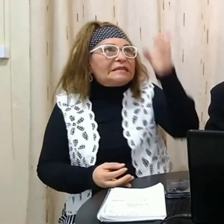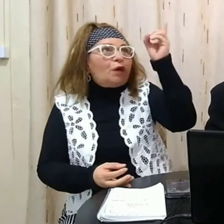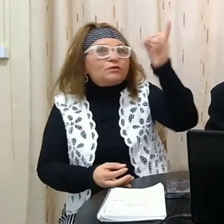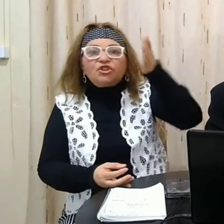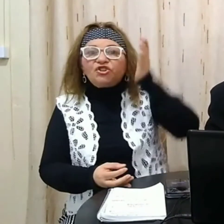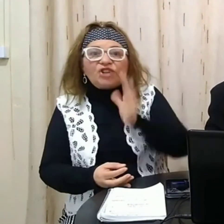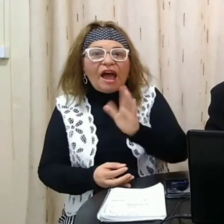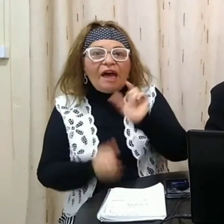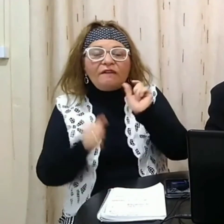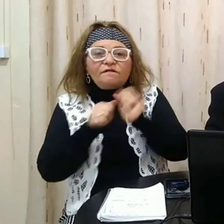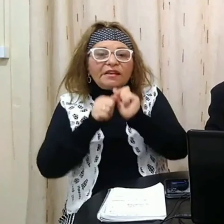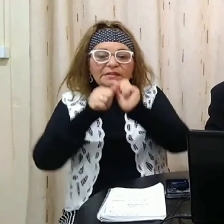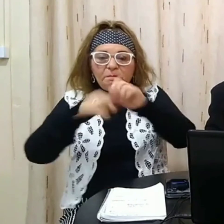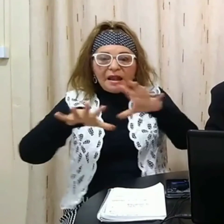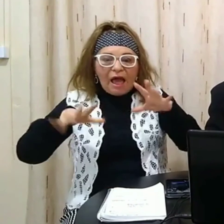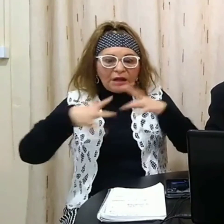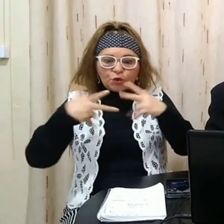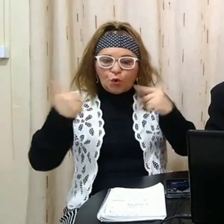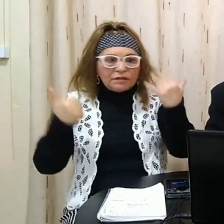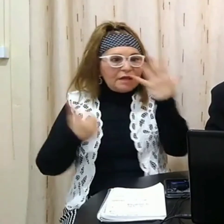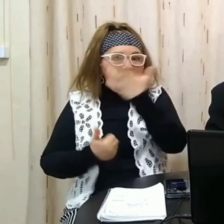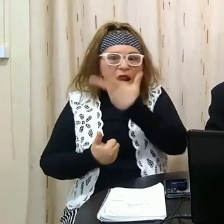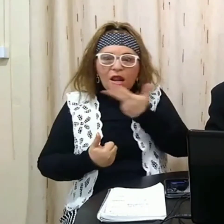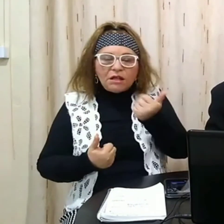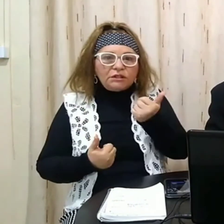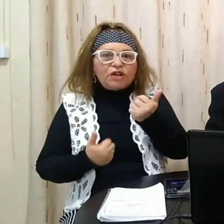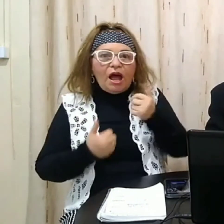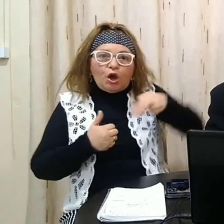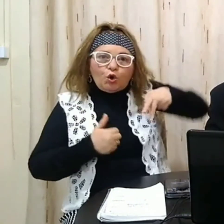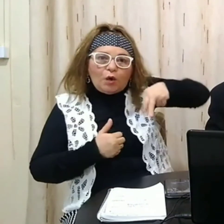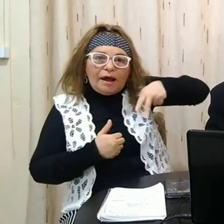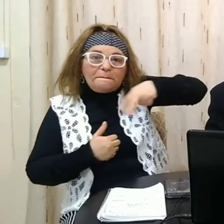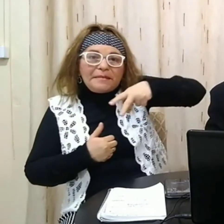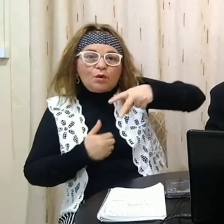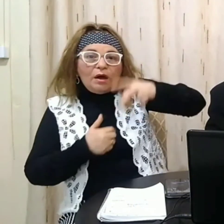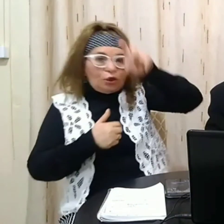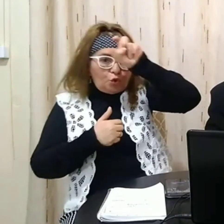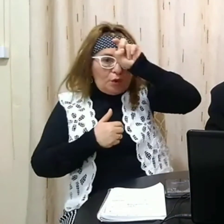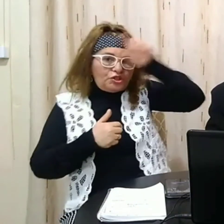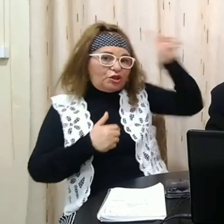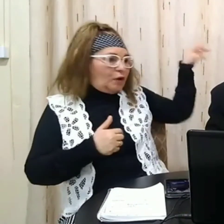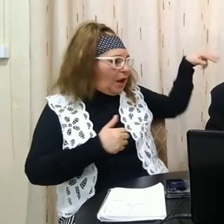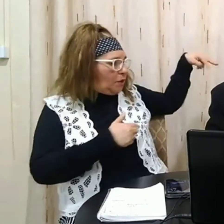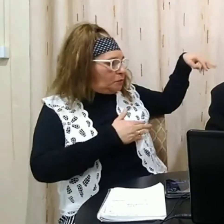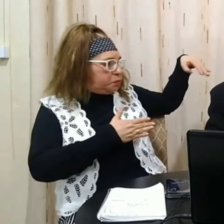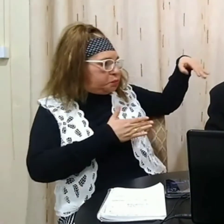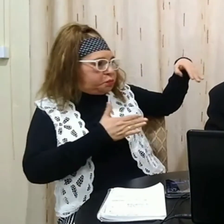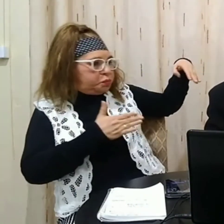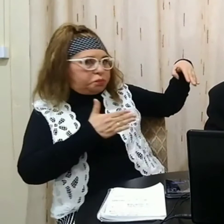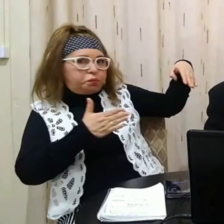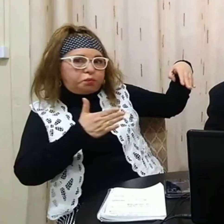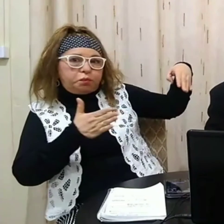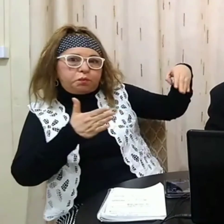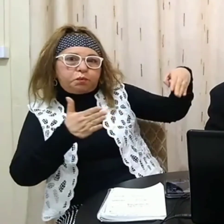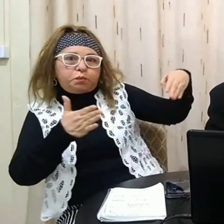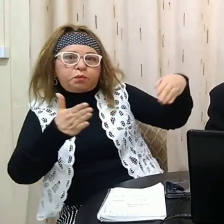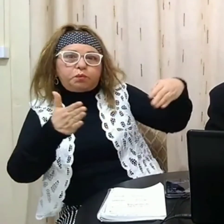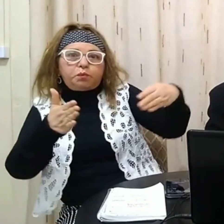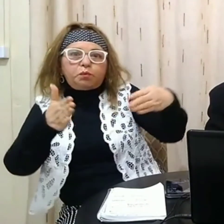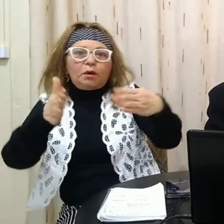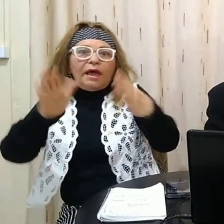feito algo maravilhoso no meio deles. Mas eles estão desvalorizando Deus e querendo